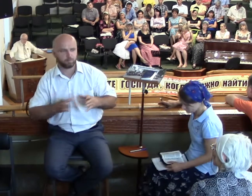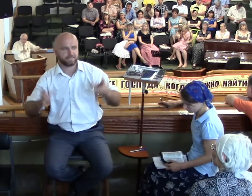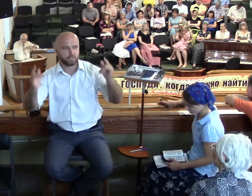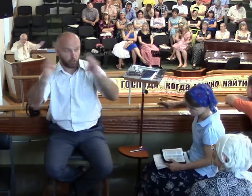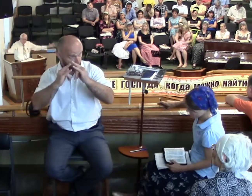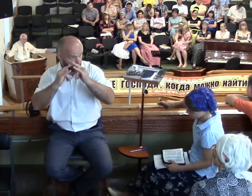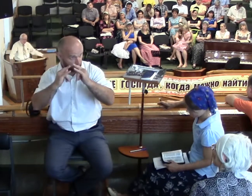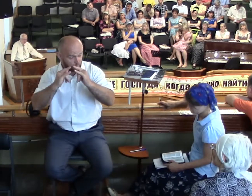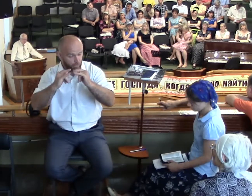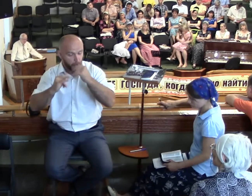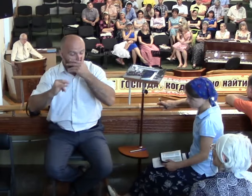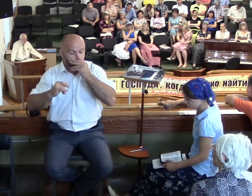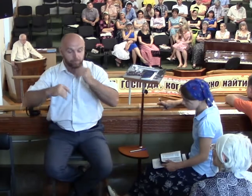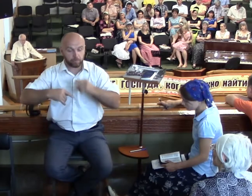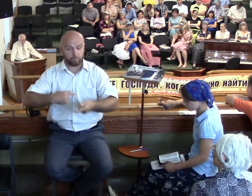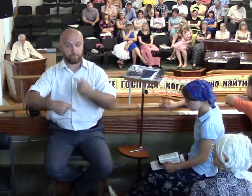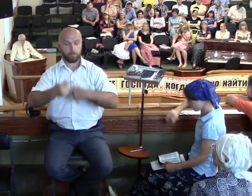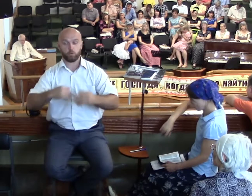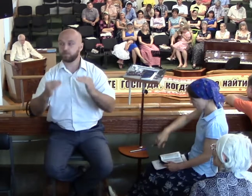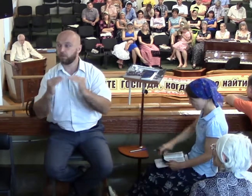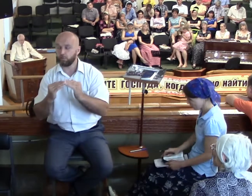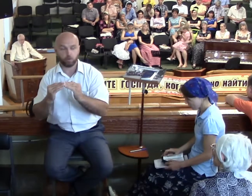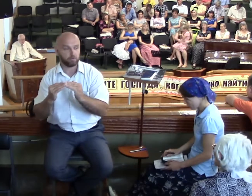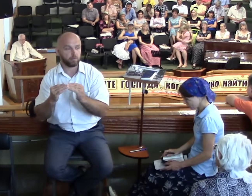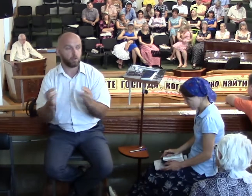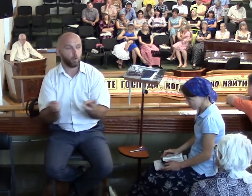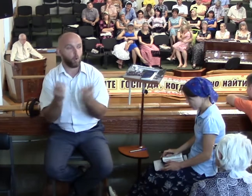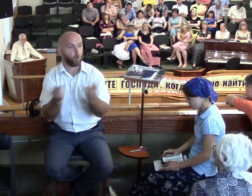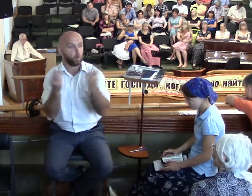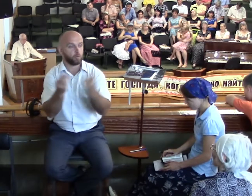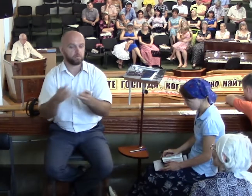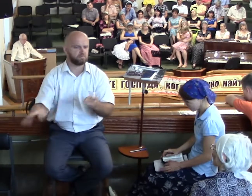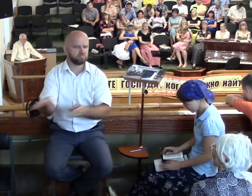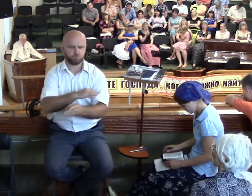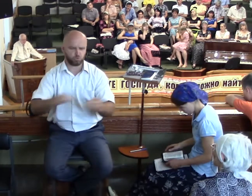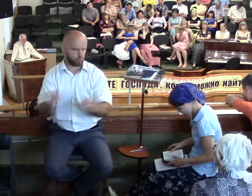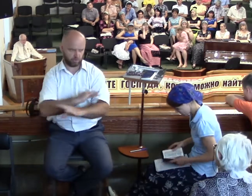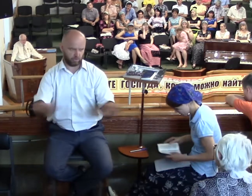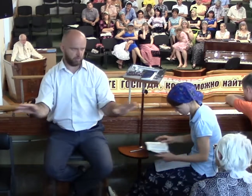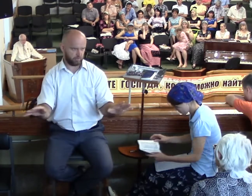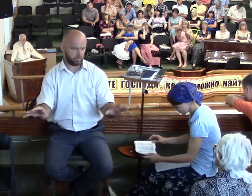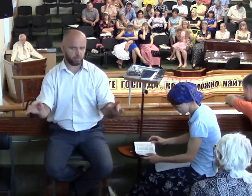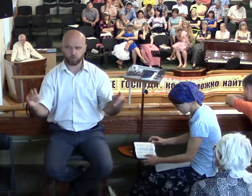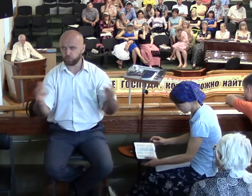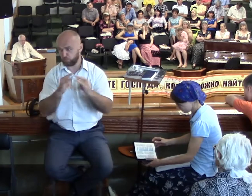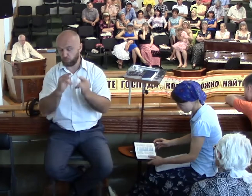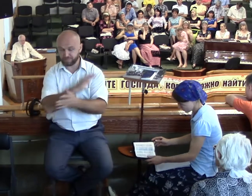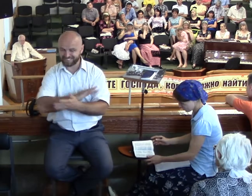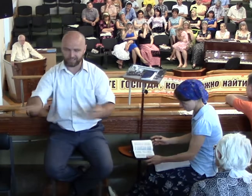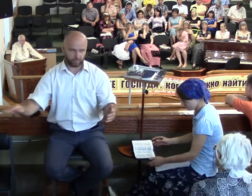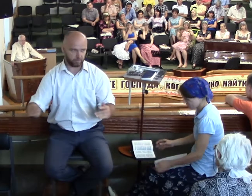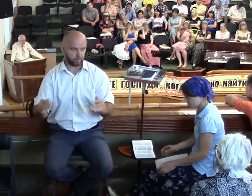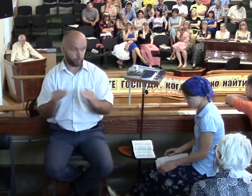осталось, полностью. Вот эта весть разнеслась, проповедник-то известный. Встречает его друг его